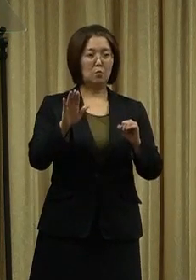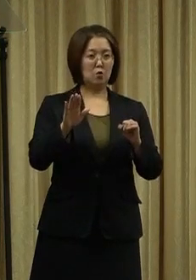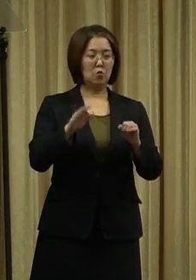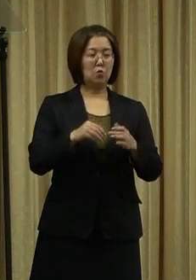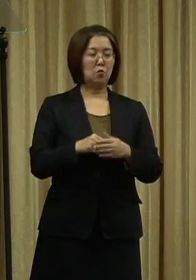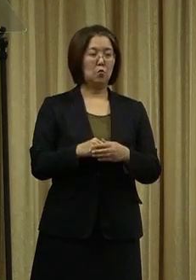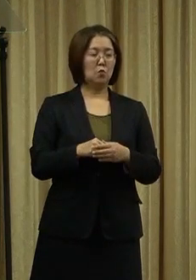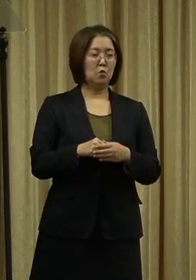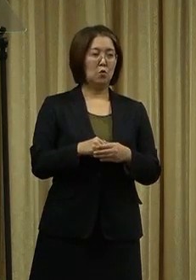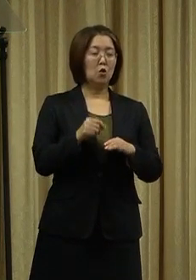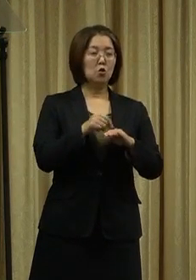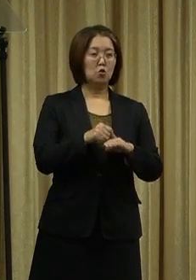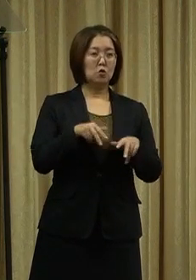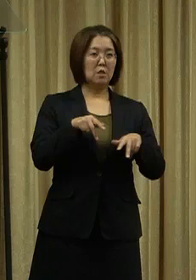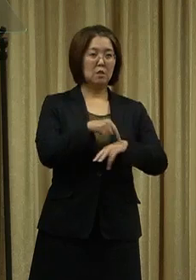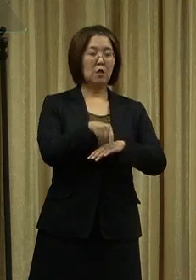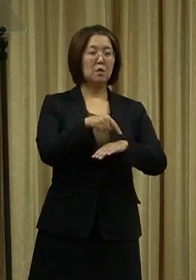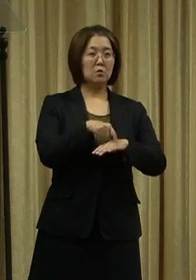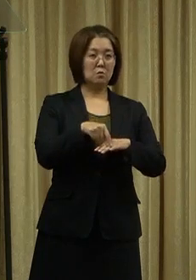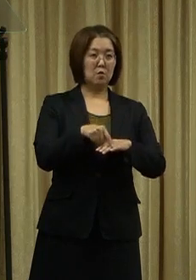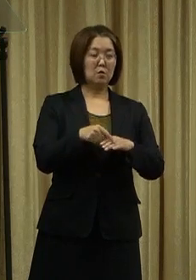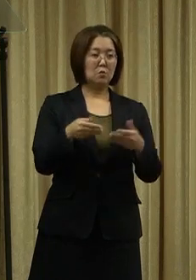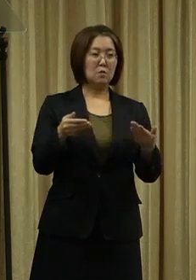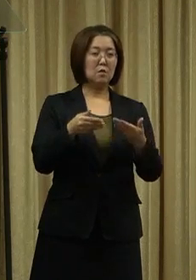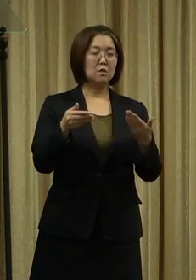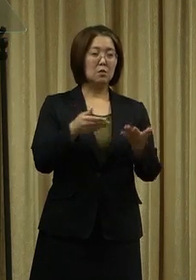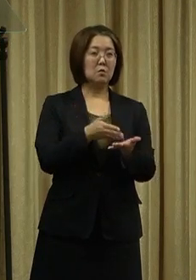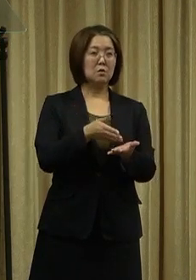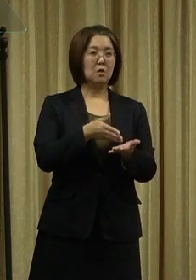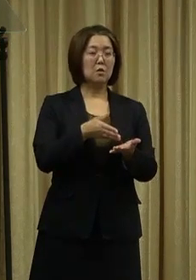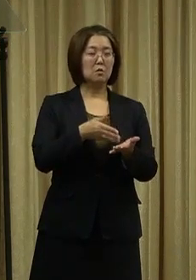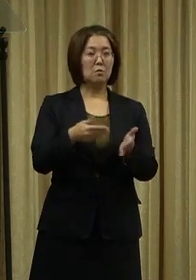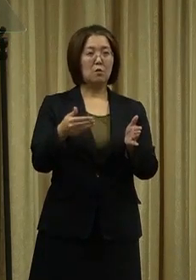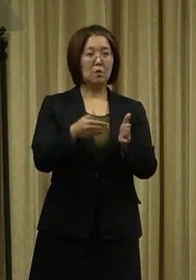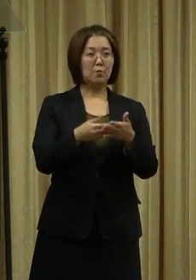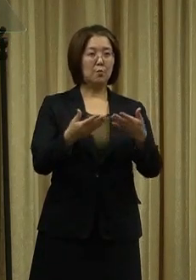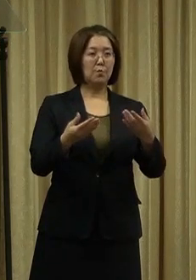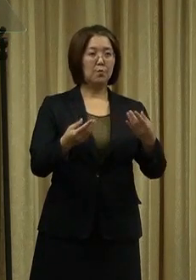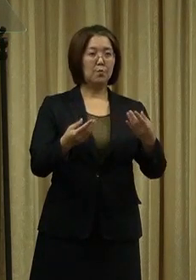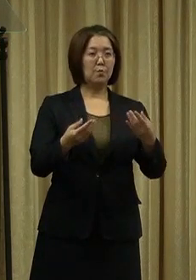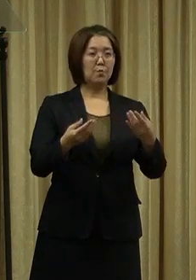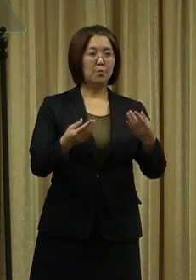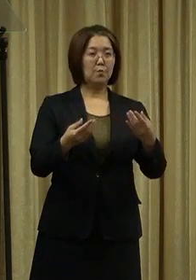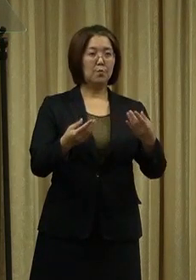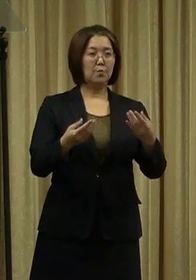重点政策別の主な事業の説明は以上となります。